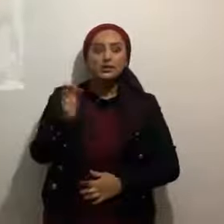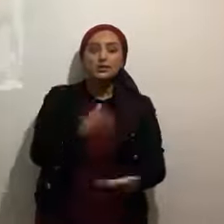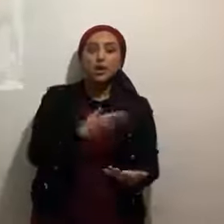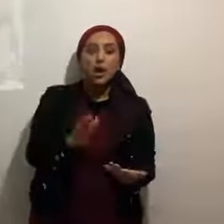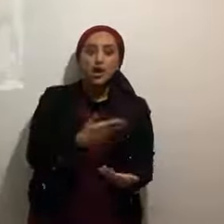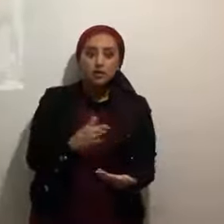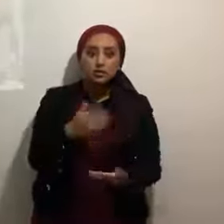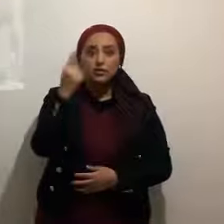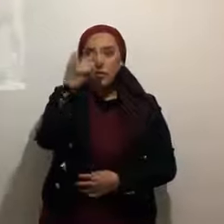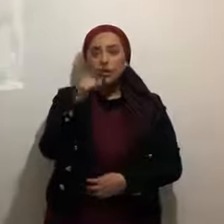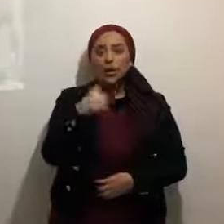para que no les falten los cantos.